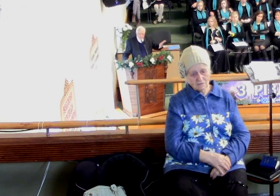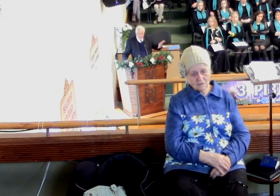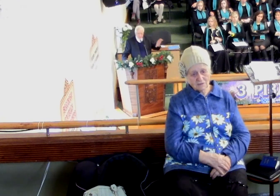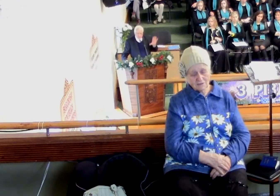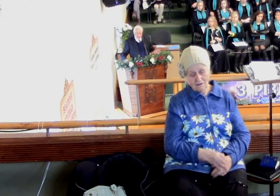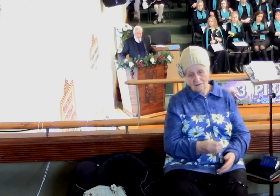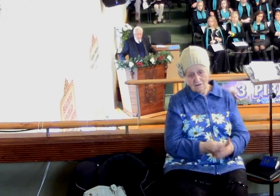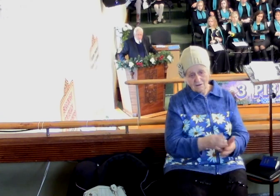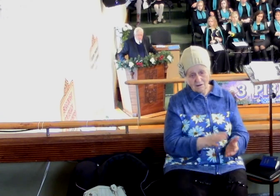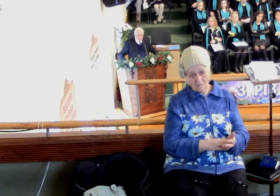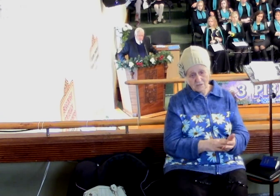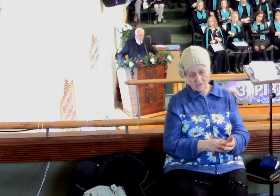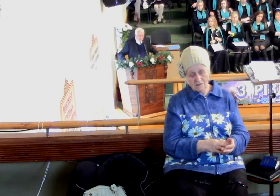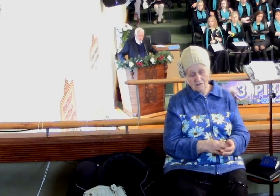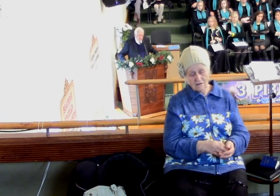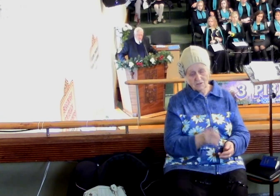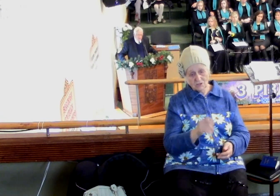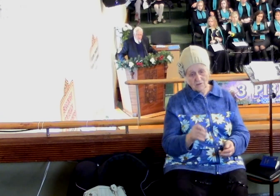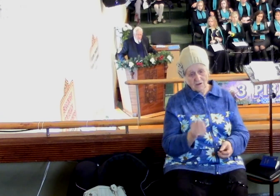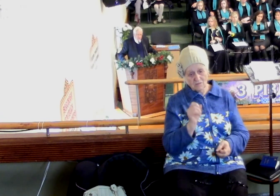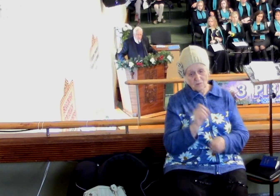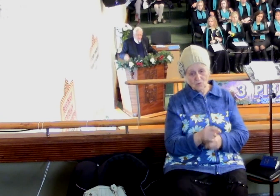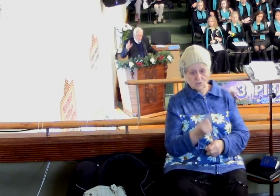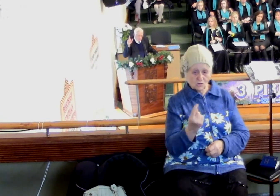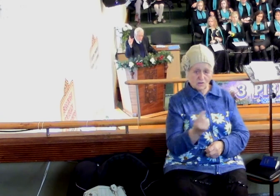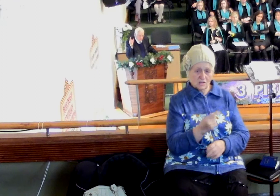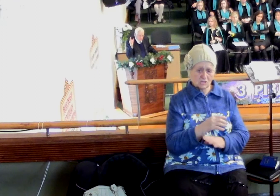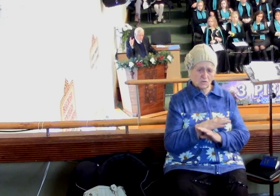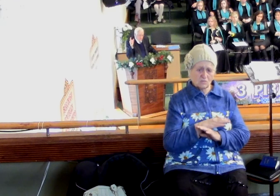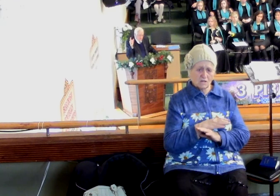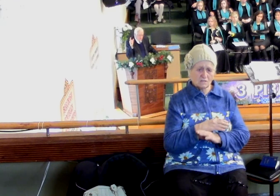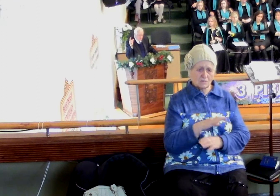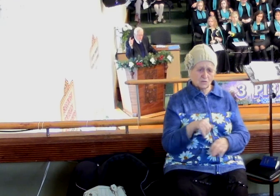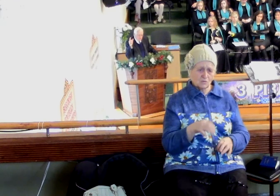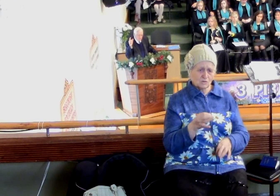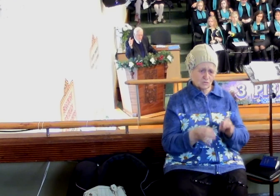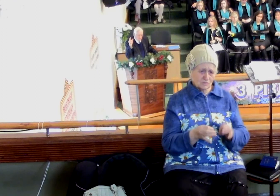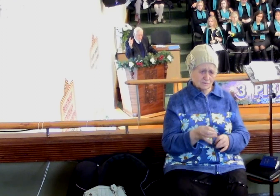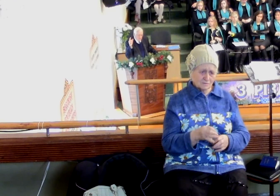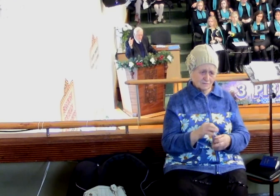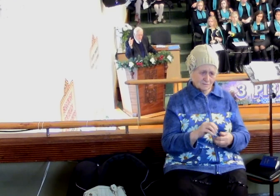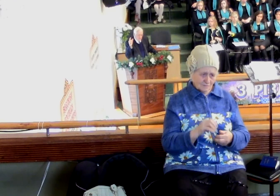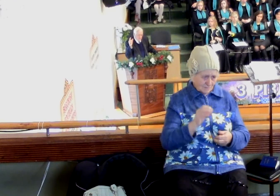Но написано, человеком положено однажды умереть, а потом суд.